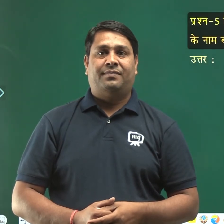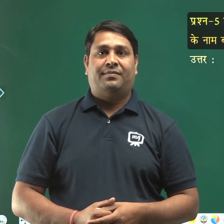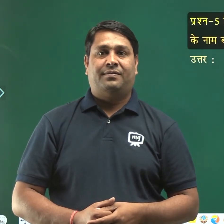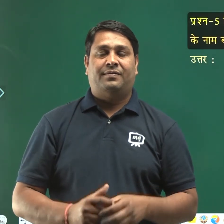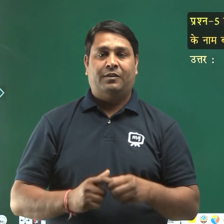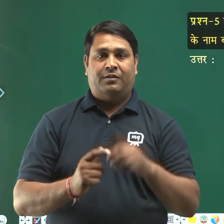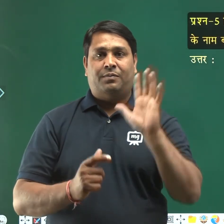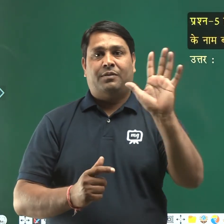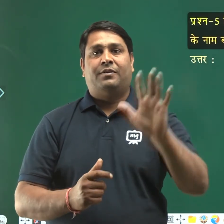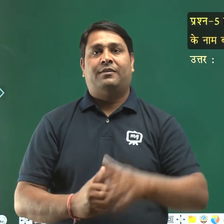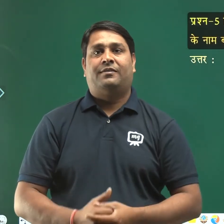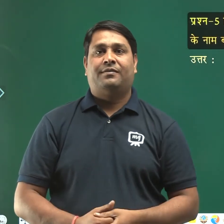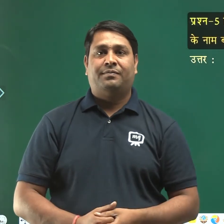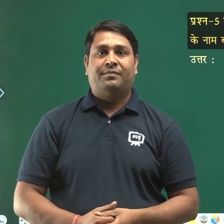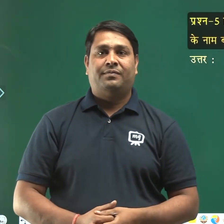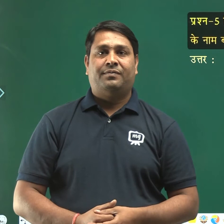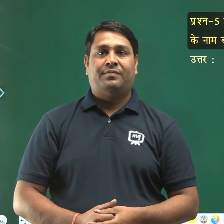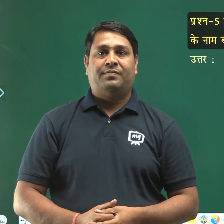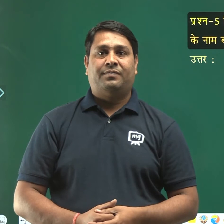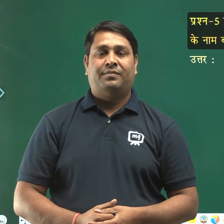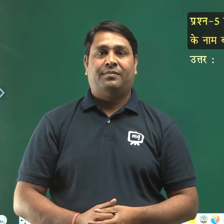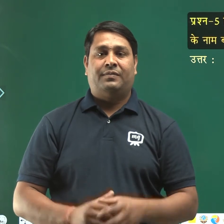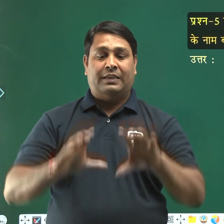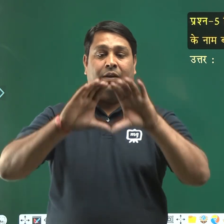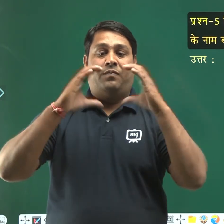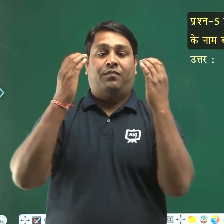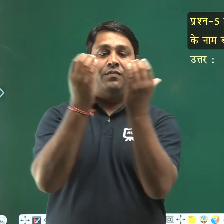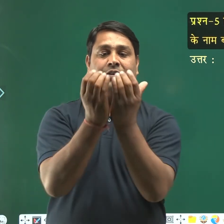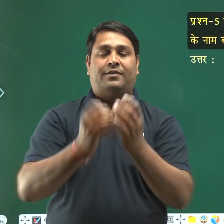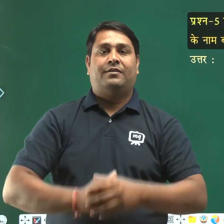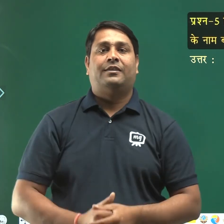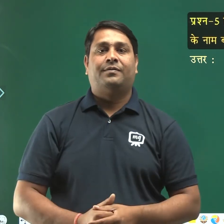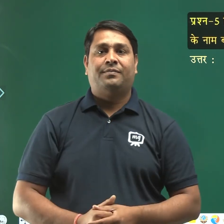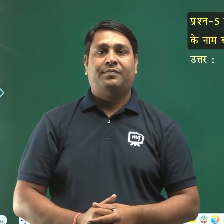प्रश्न नंबर 5, विश्व के